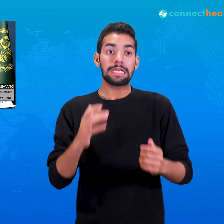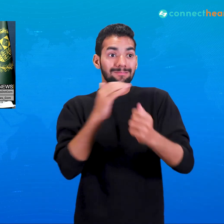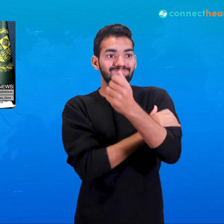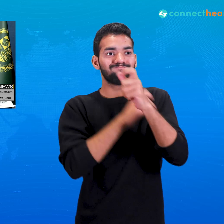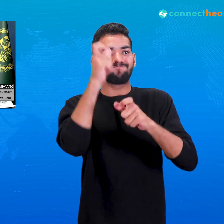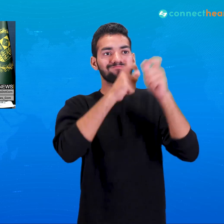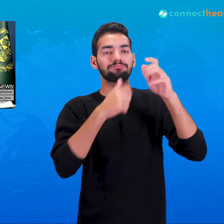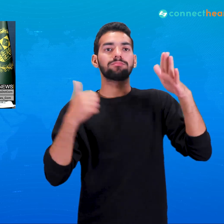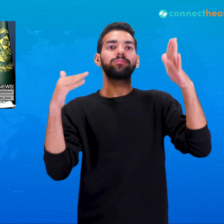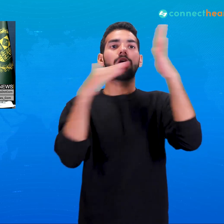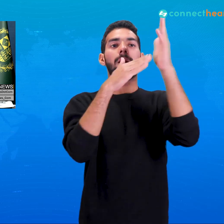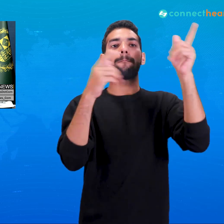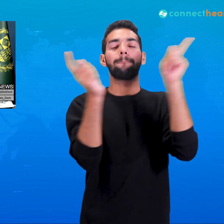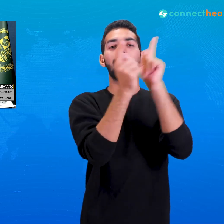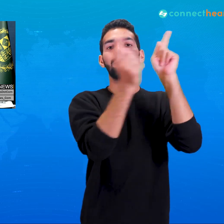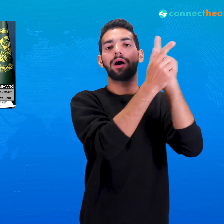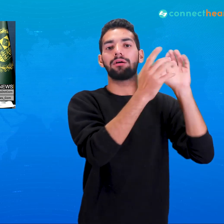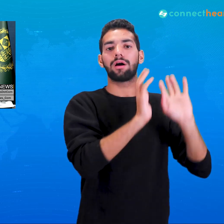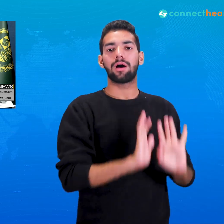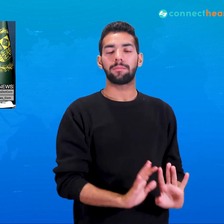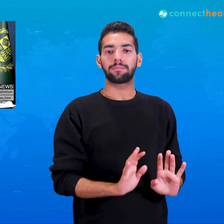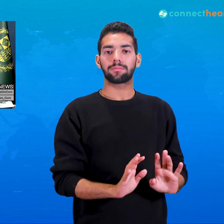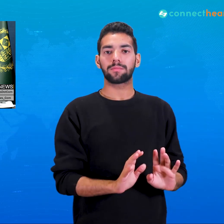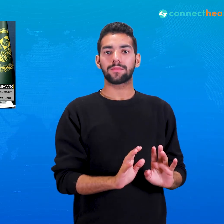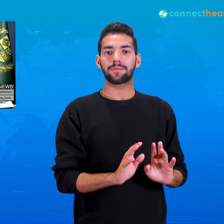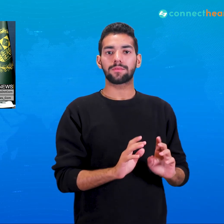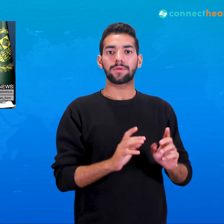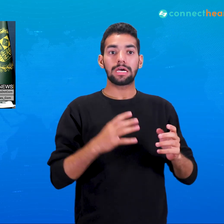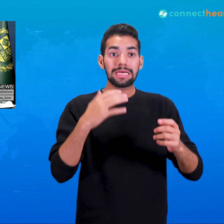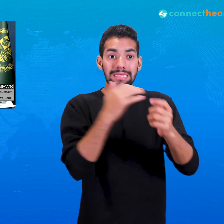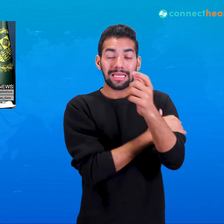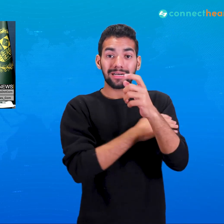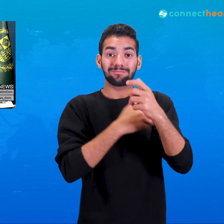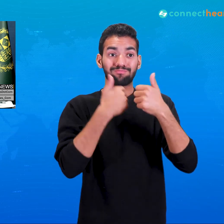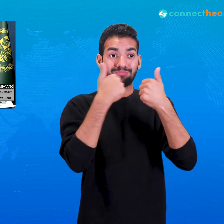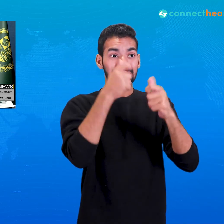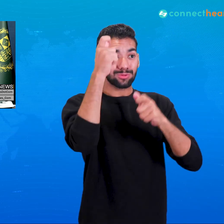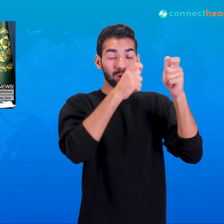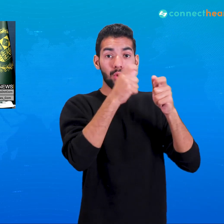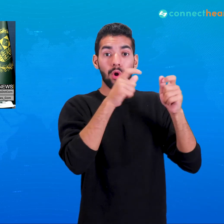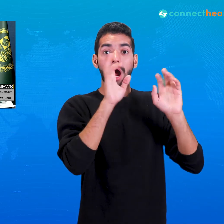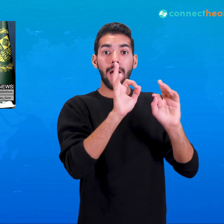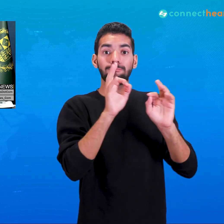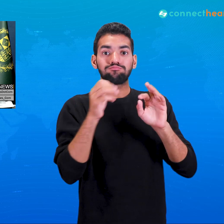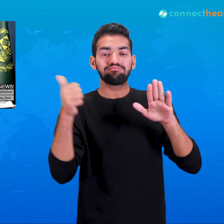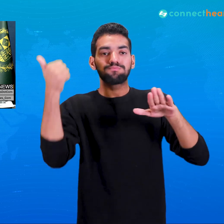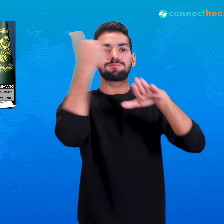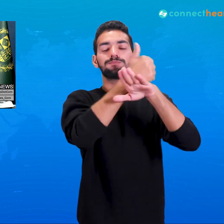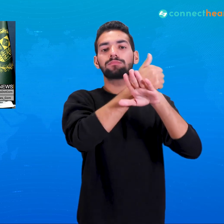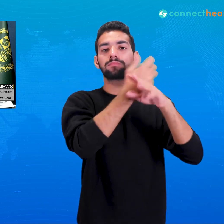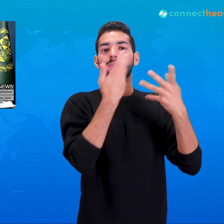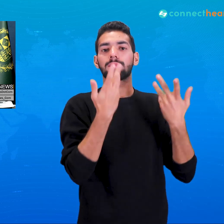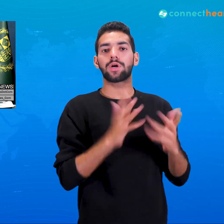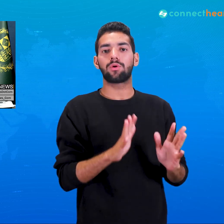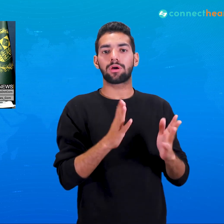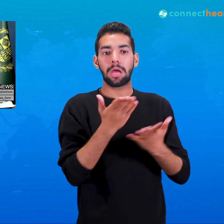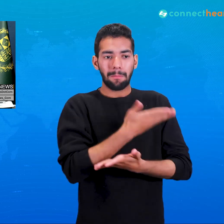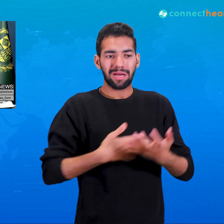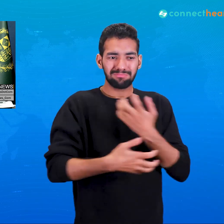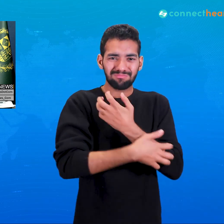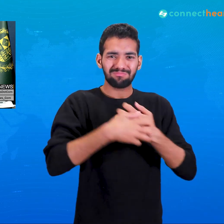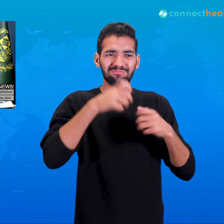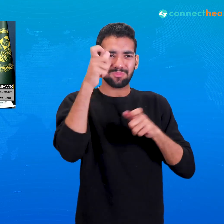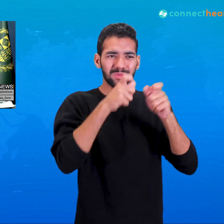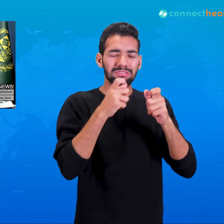دیا. وہ پھر چلتا ہی آیا. طاقتور کے لیے ہمیشہ اس ملک میں اور قانون آ گیا اور کمزور کے